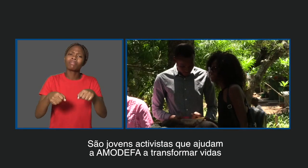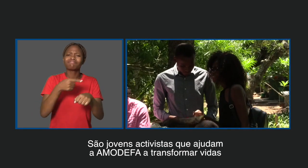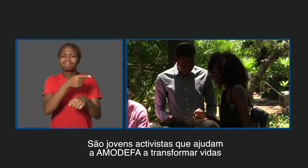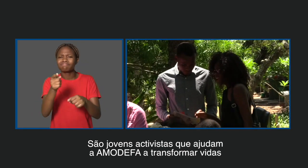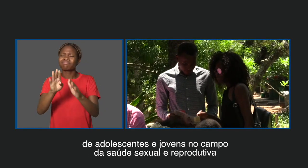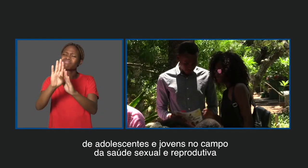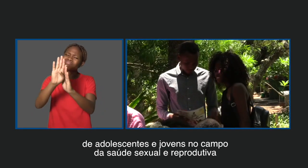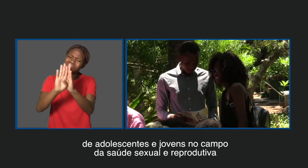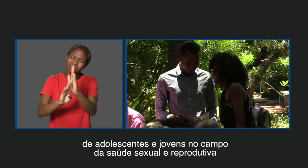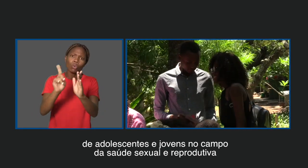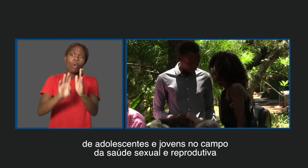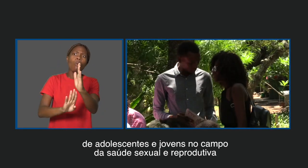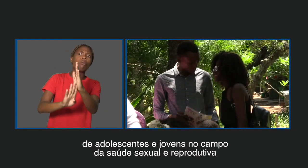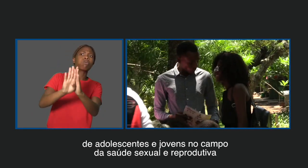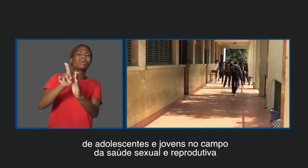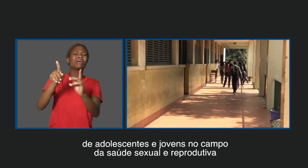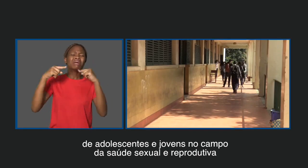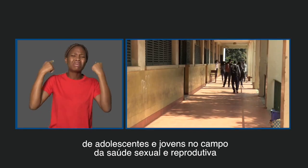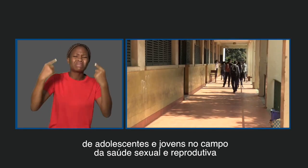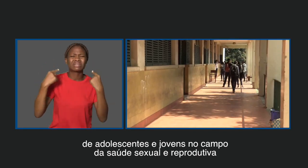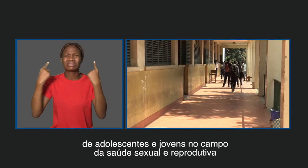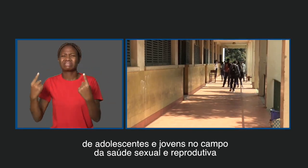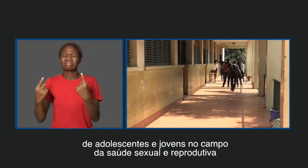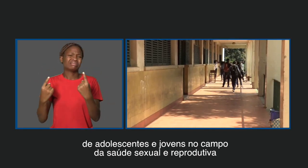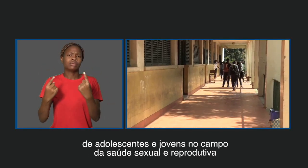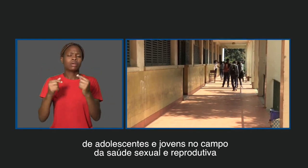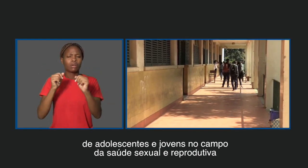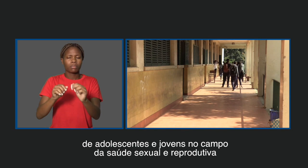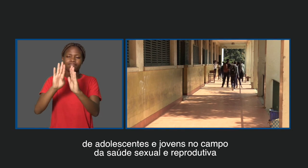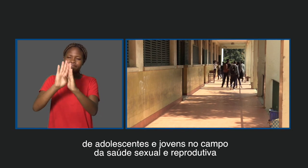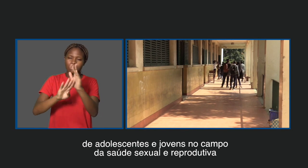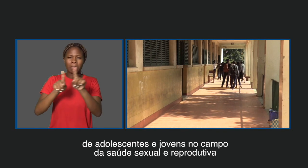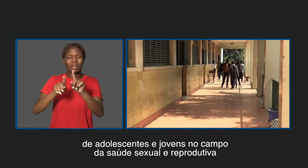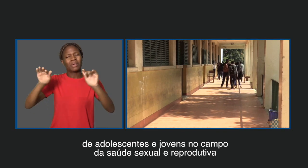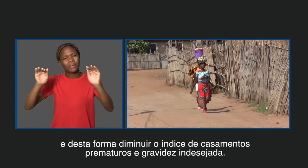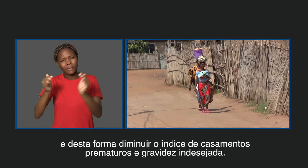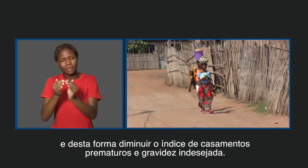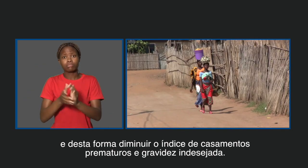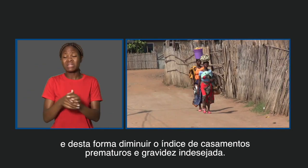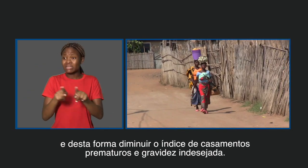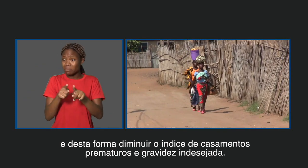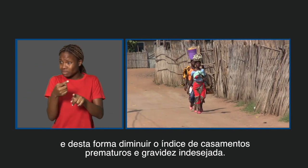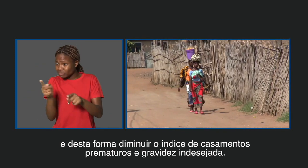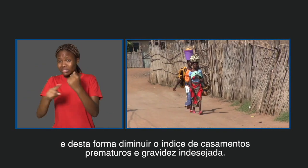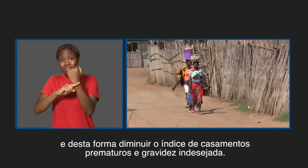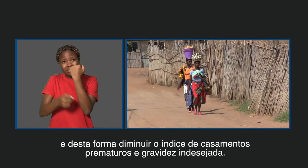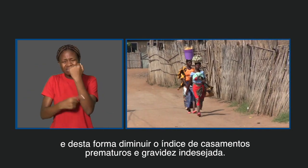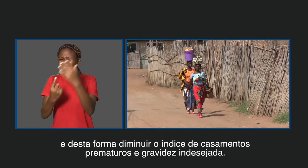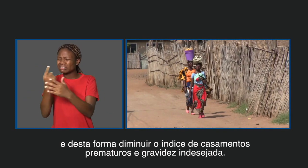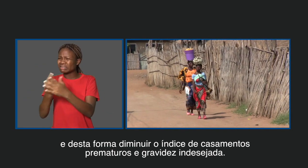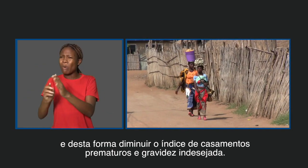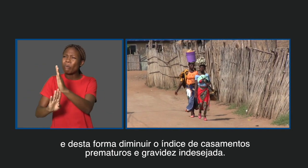transformar vidas de adolescentes e jovens no campo da saúde sexual e reprodutiva. E desta forma,